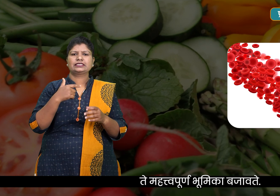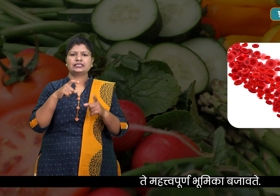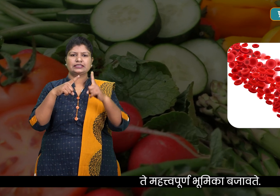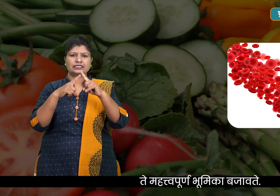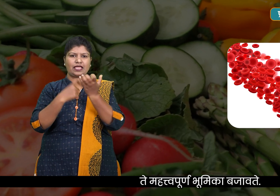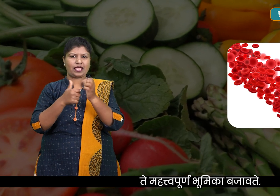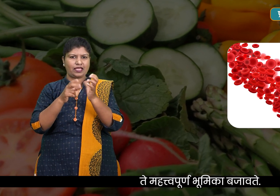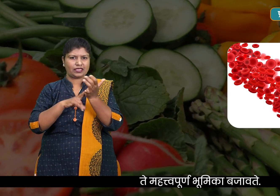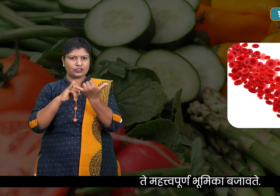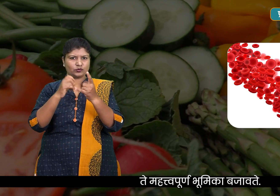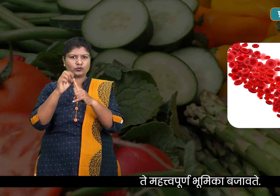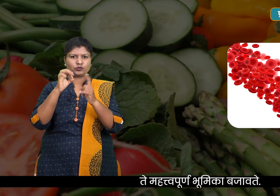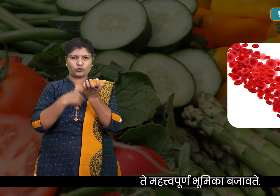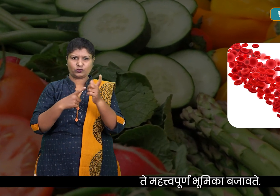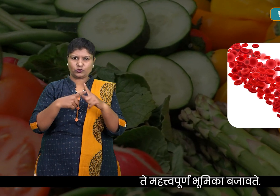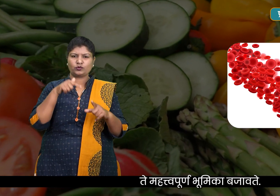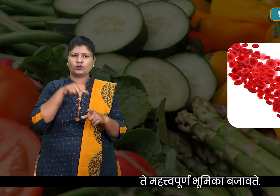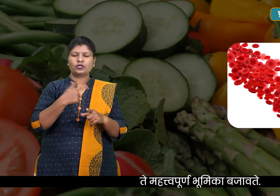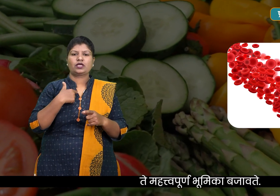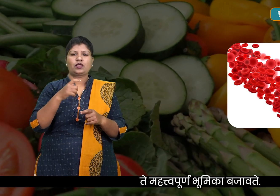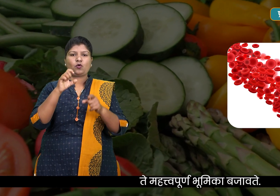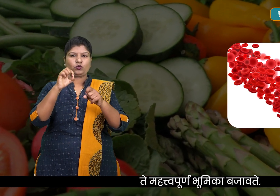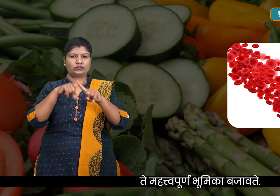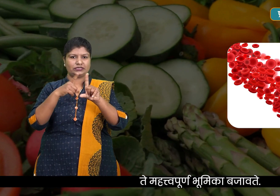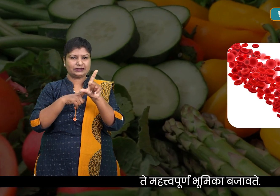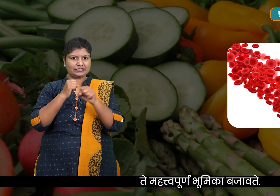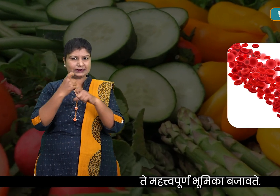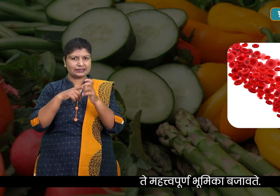ते महत्त्वपूर्ण भूमिका बजावते.